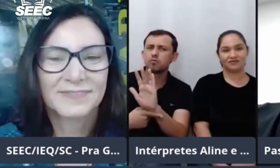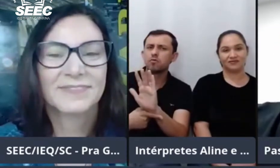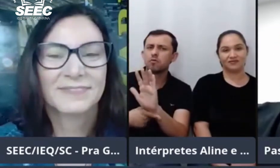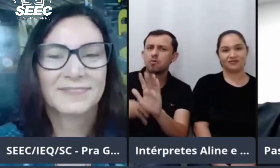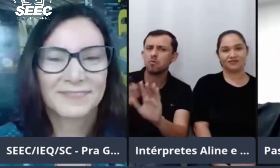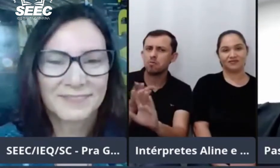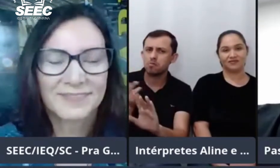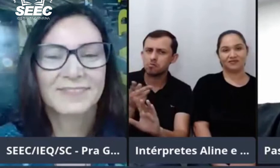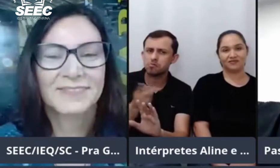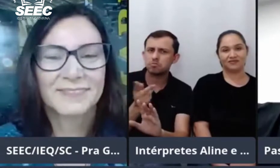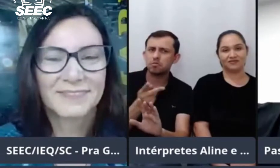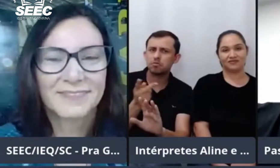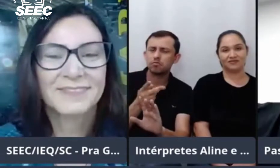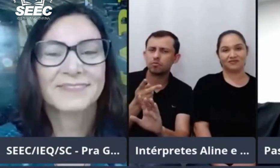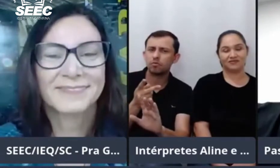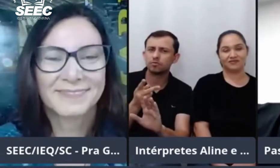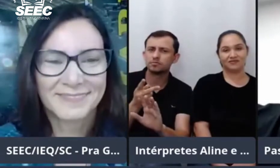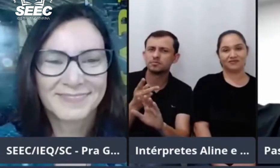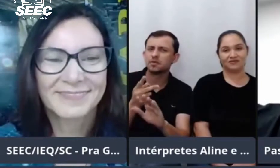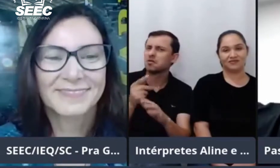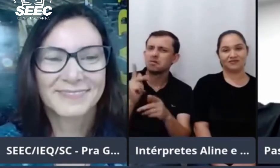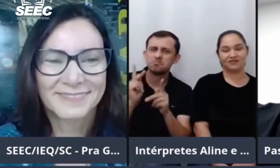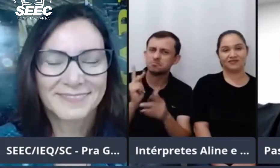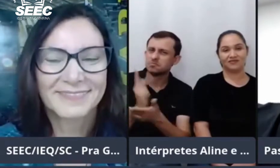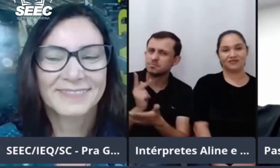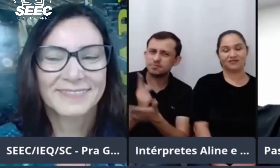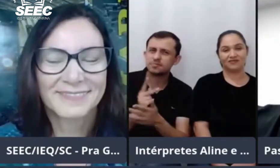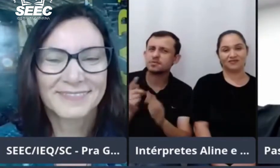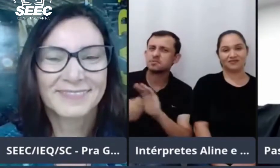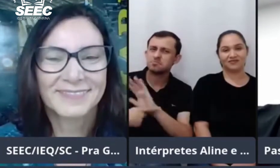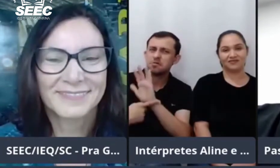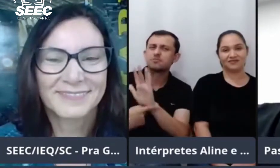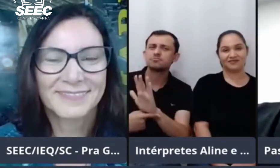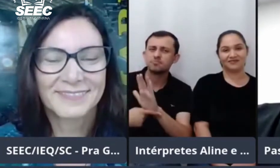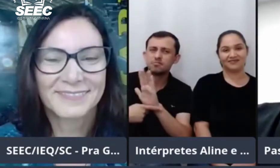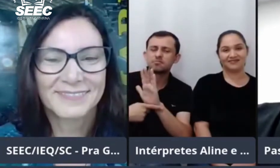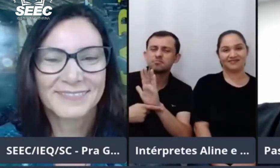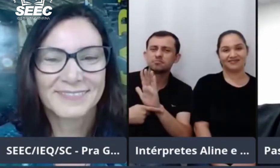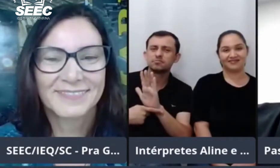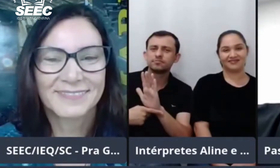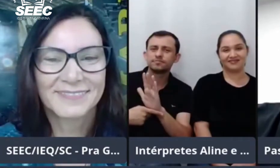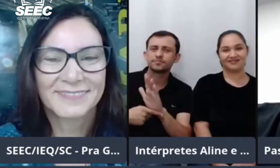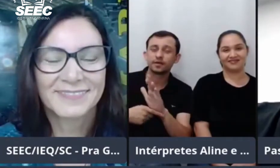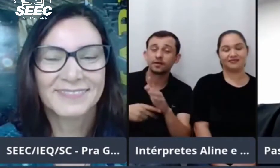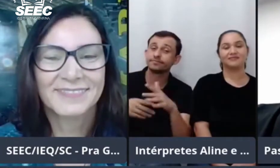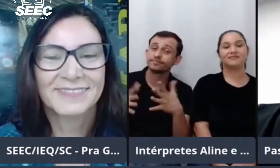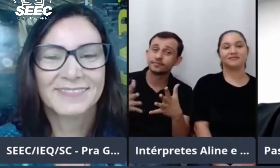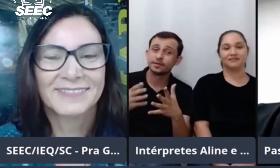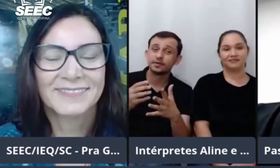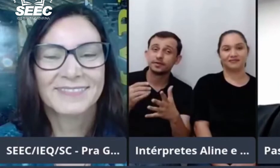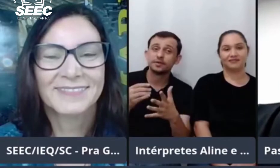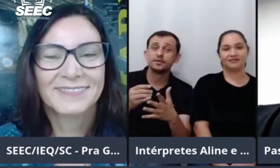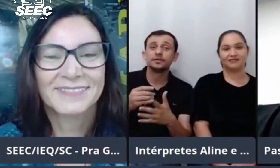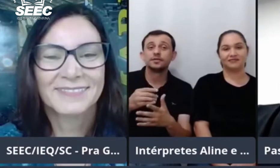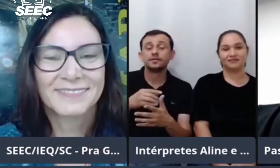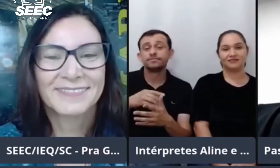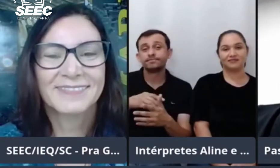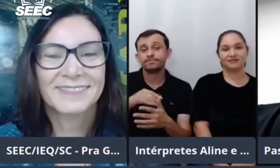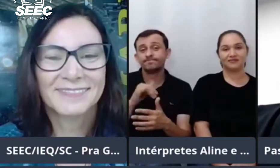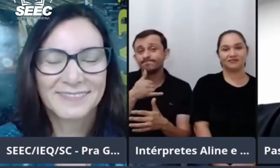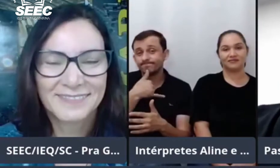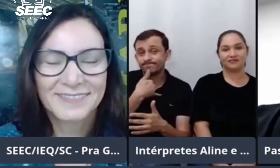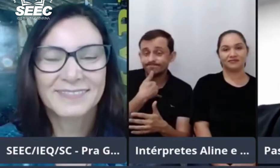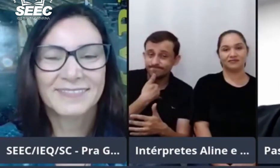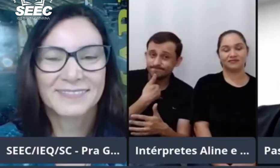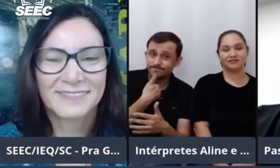está sempre correndo de um lado para outro, né? Não foi possível realizar os cultos de Libras